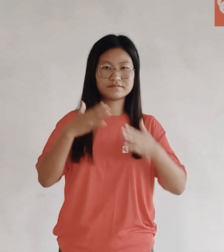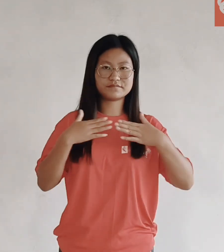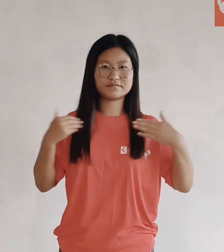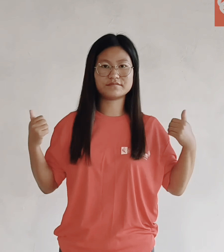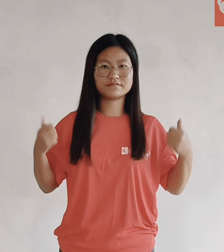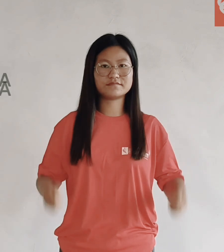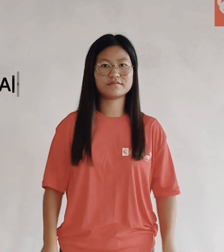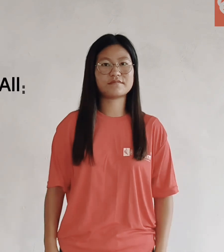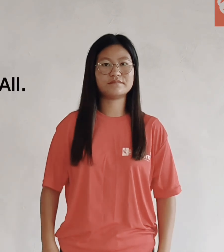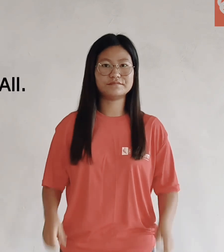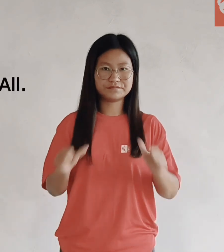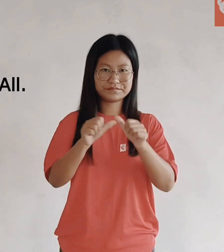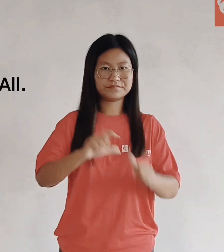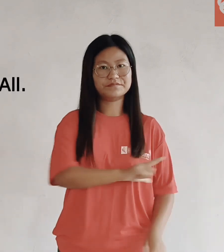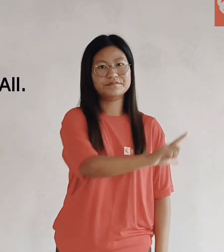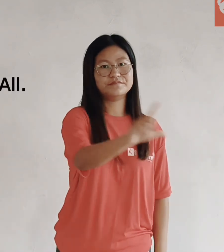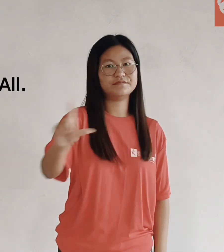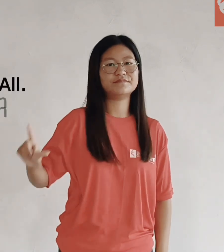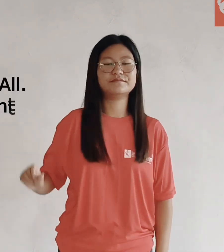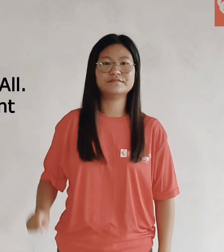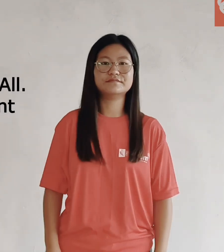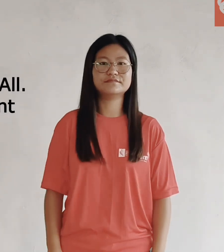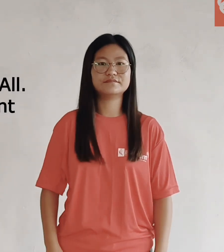mental health for all